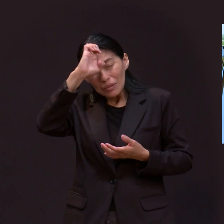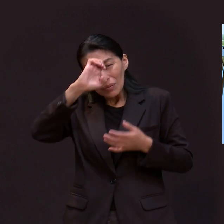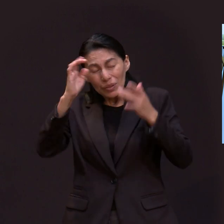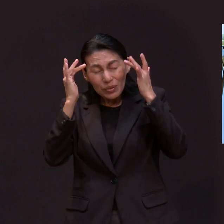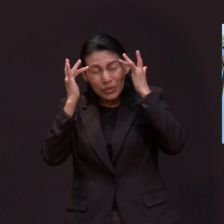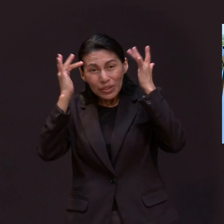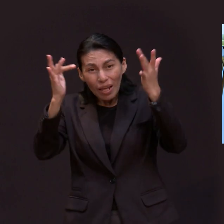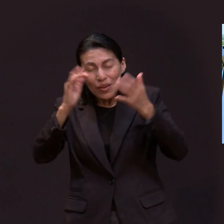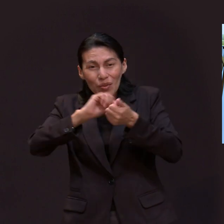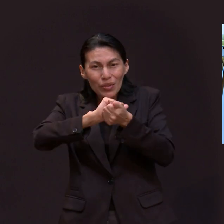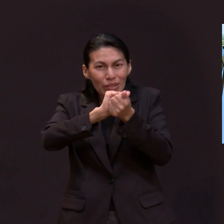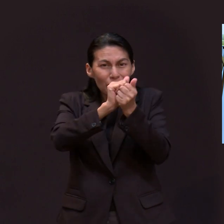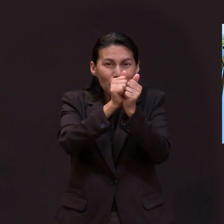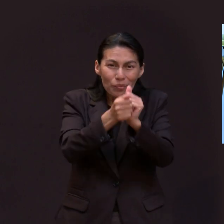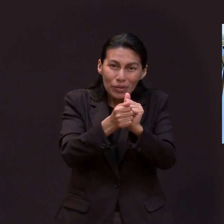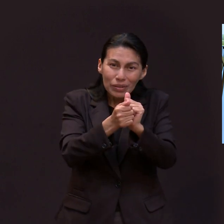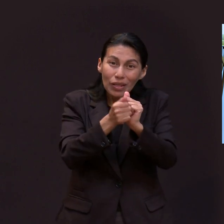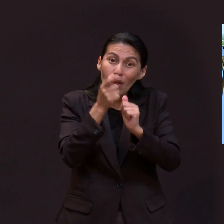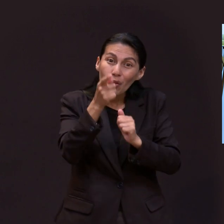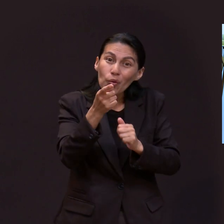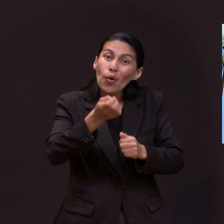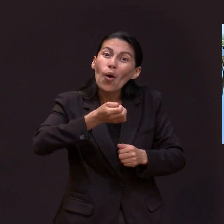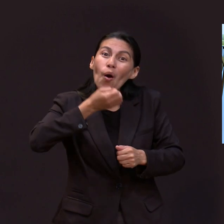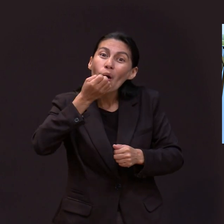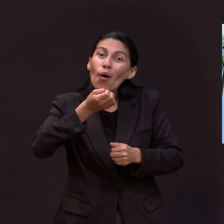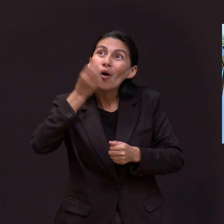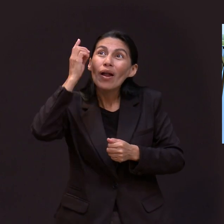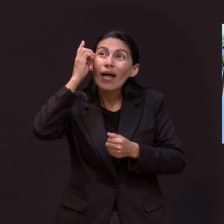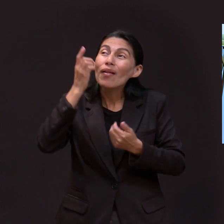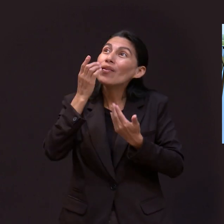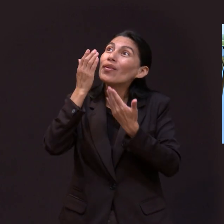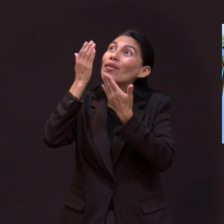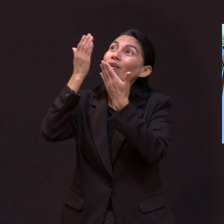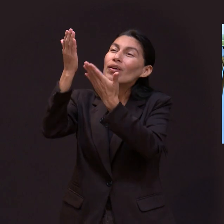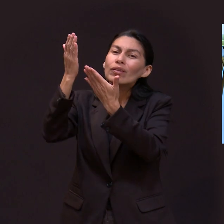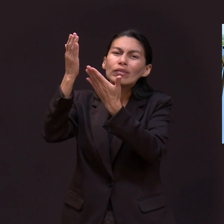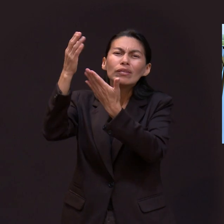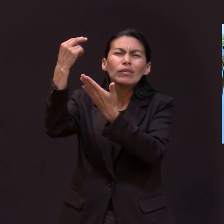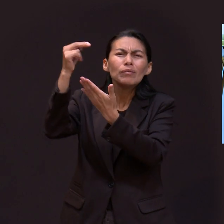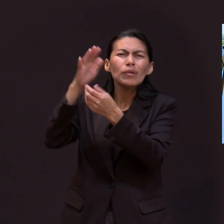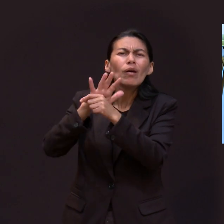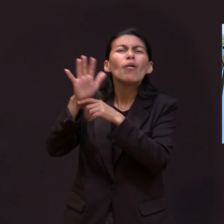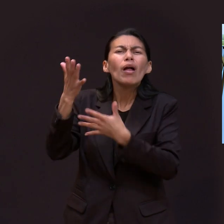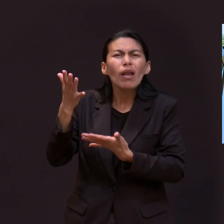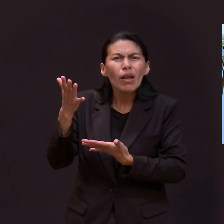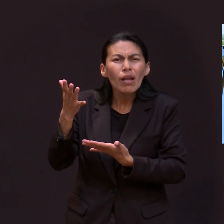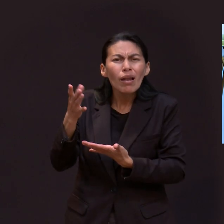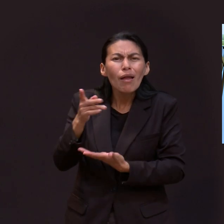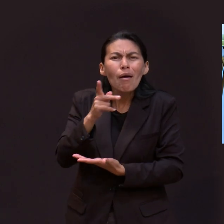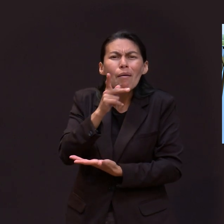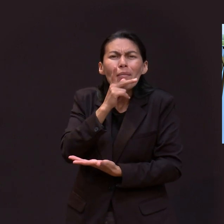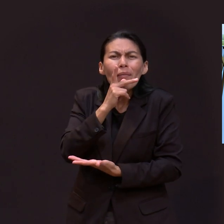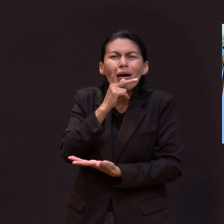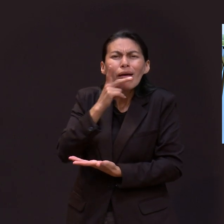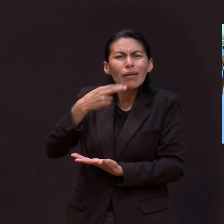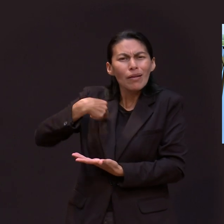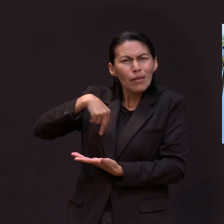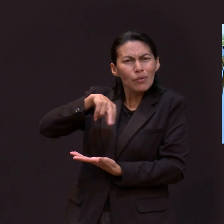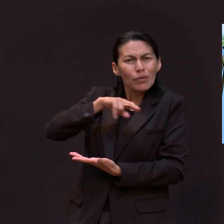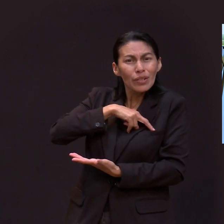por el espíritu santo invoca al dios verdadero cuál es el nombre del dios verdadero